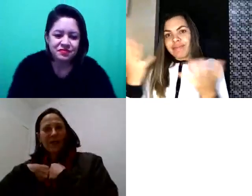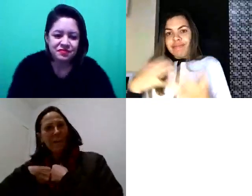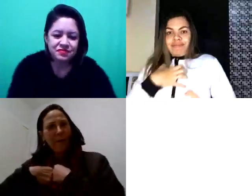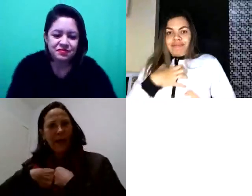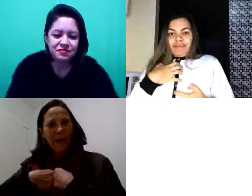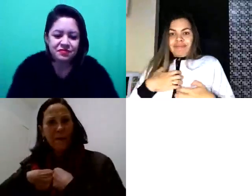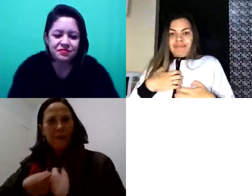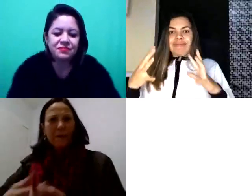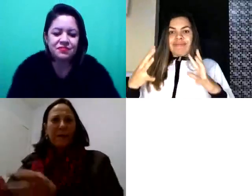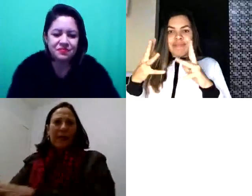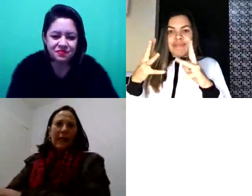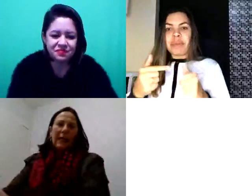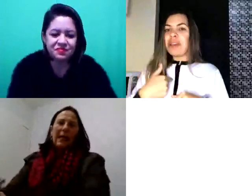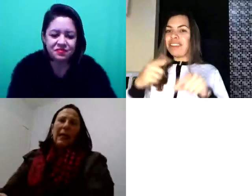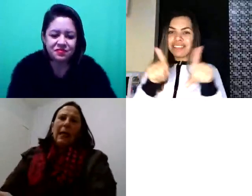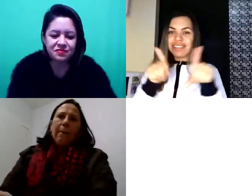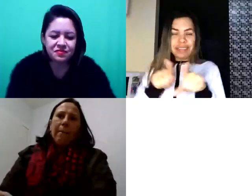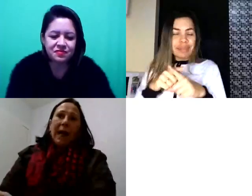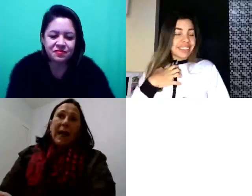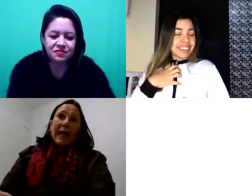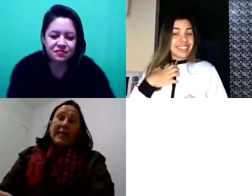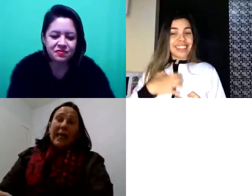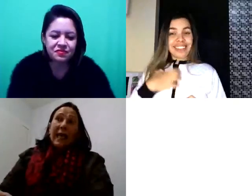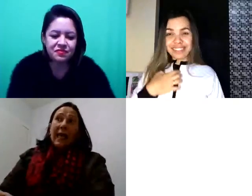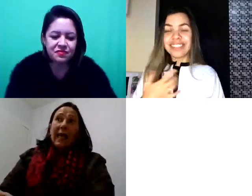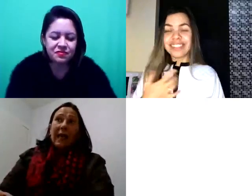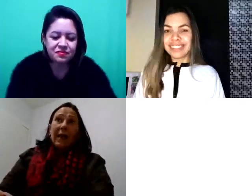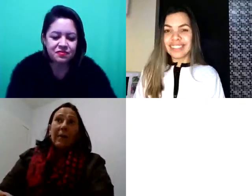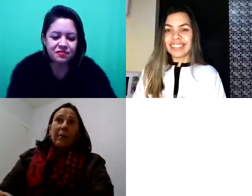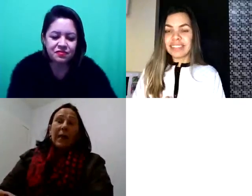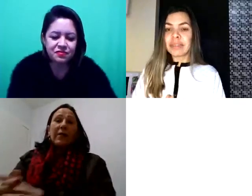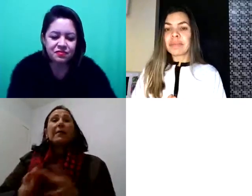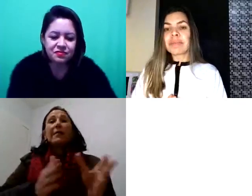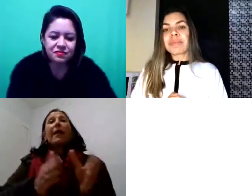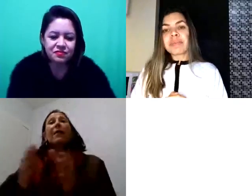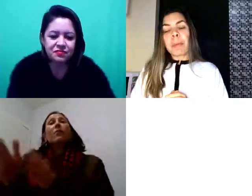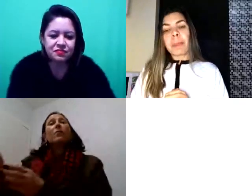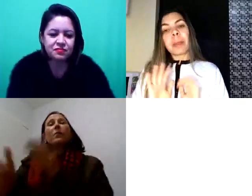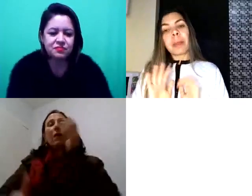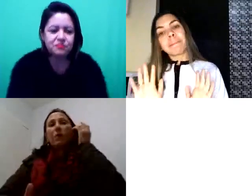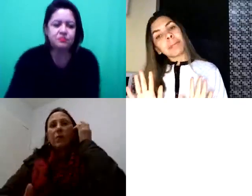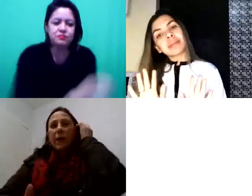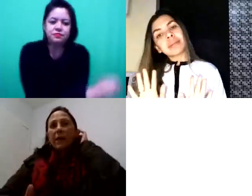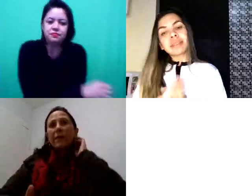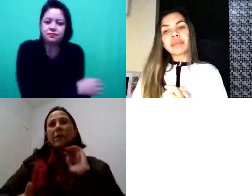angustiando também, né? Mas a gente segue alguns